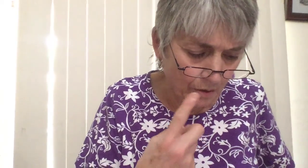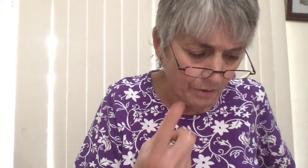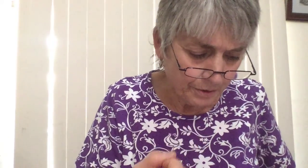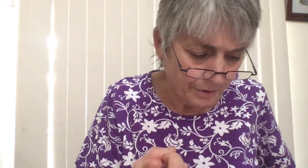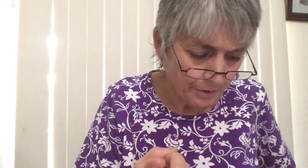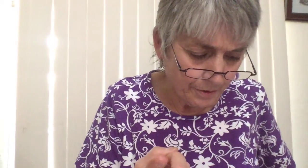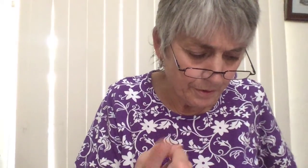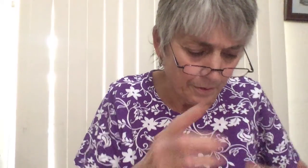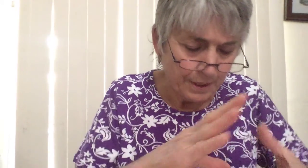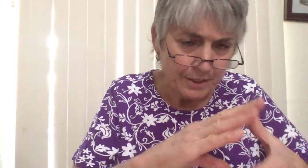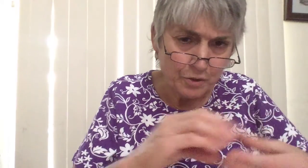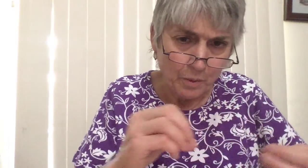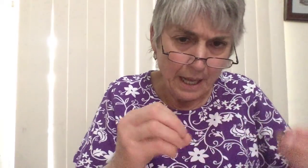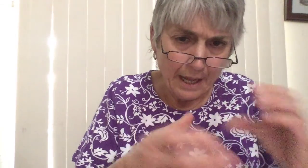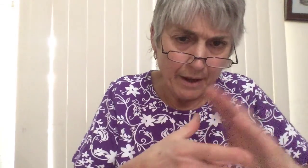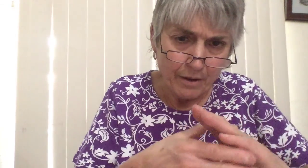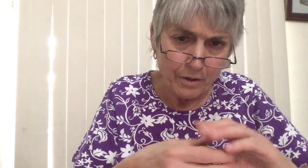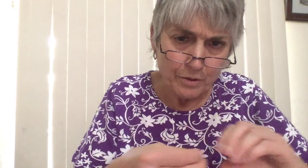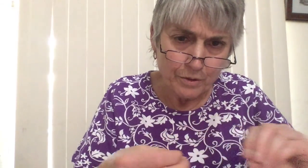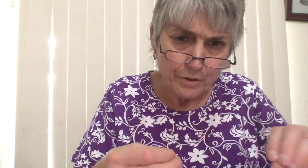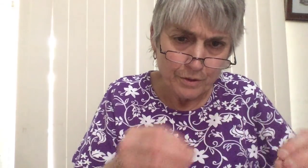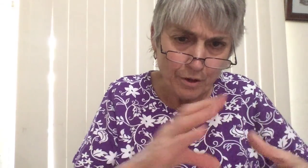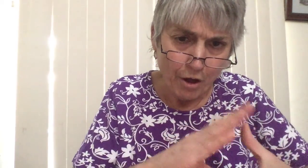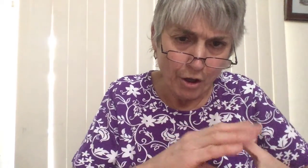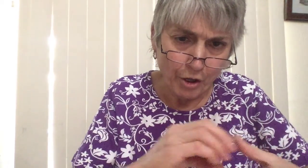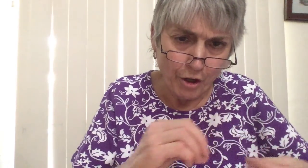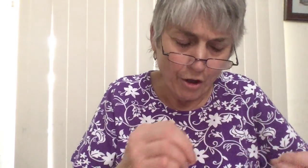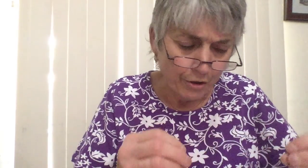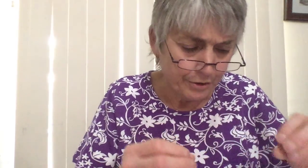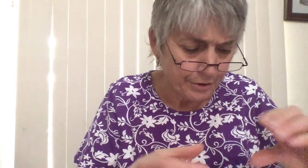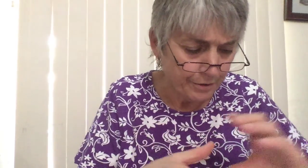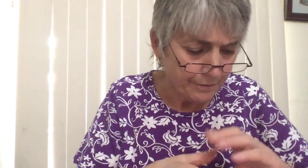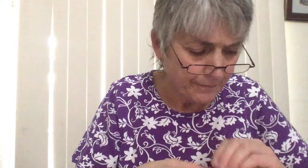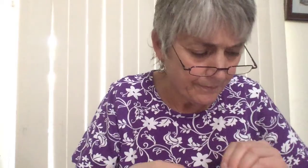Raconte une histoire, un conte.